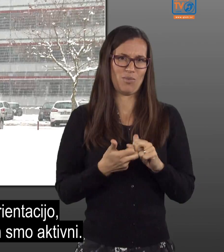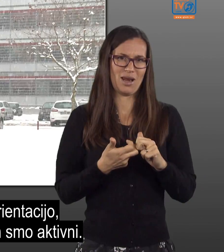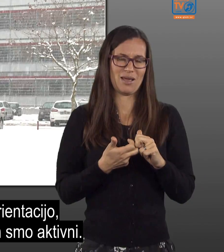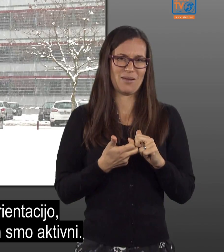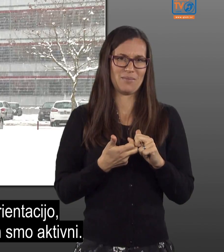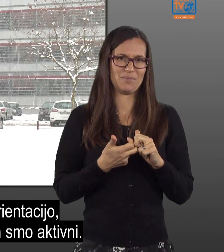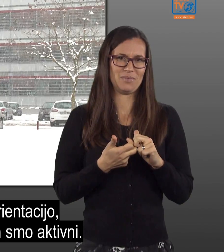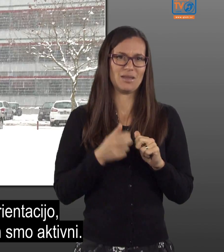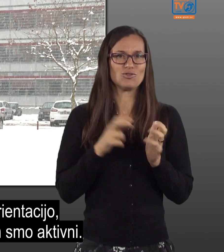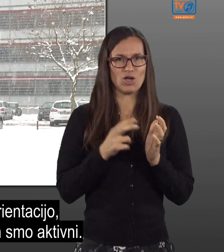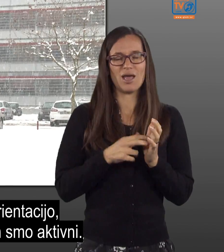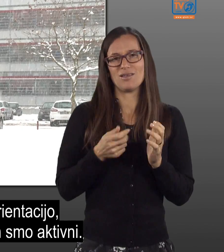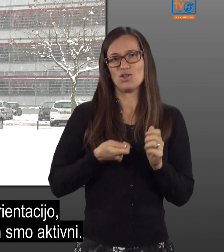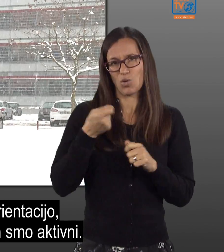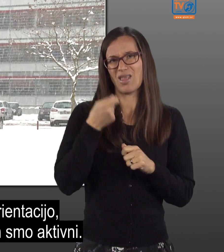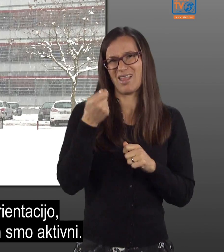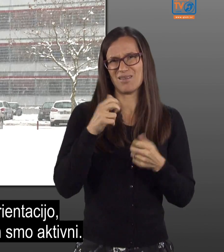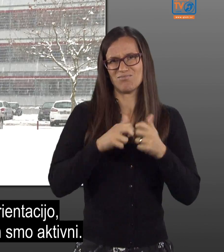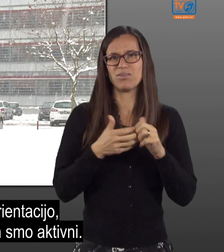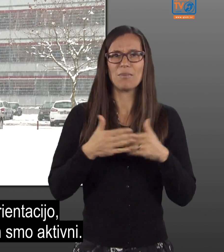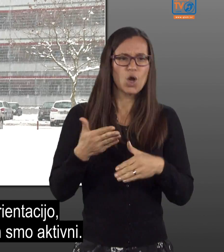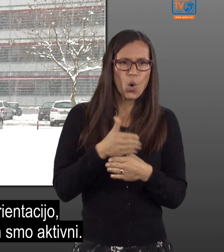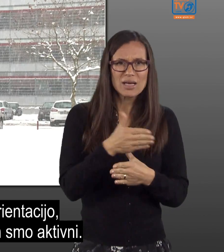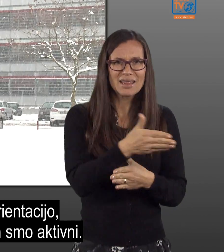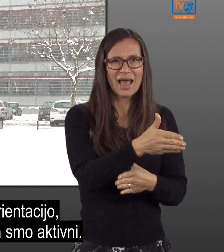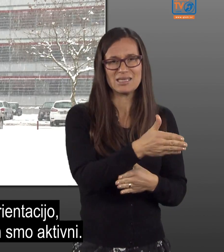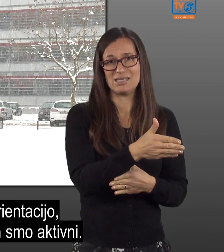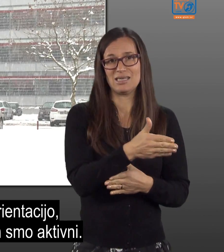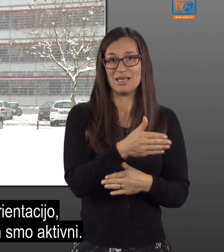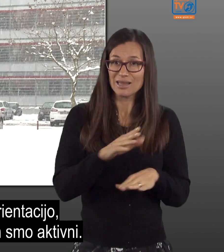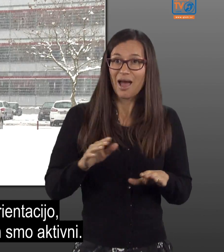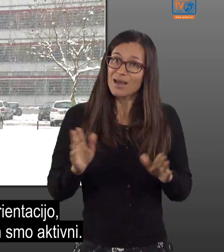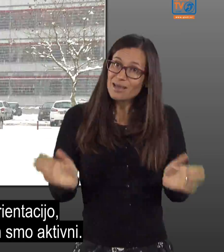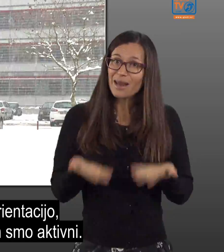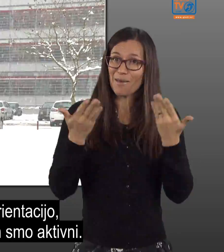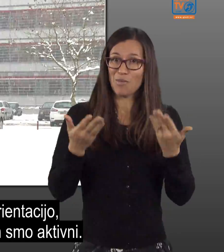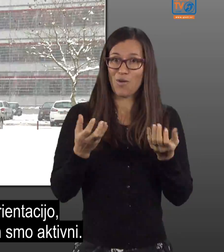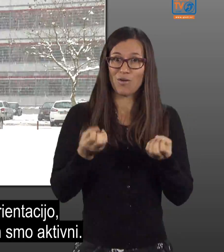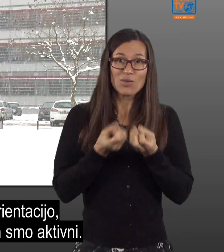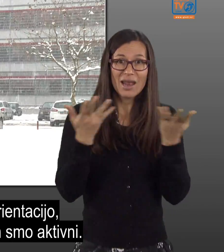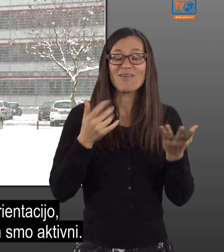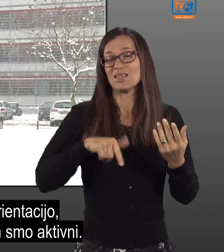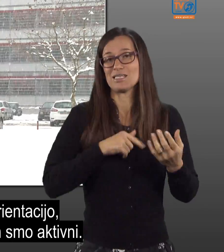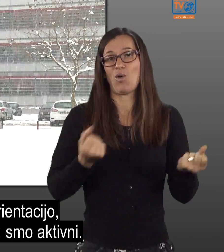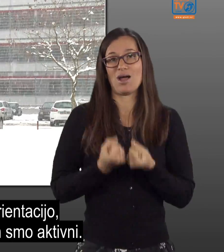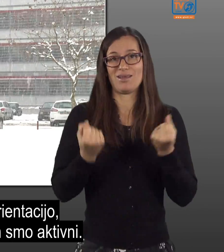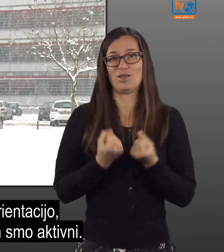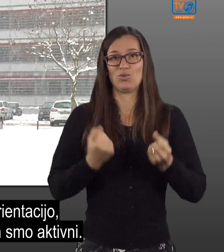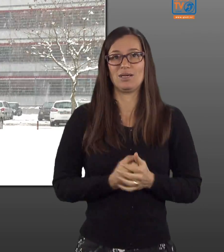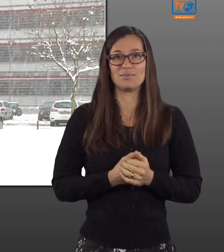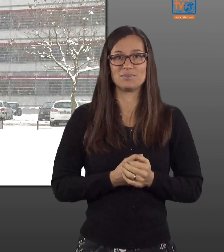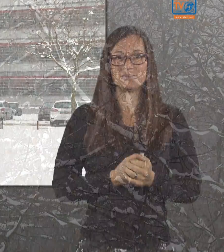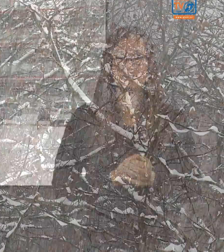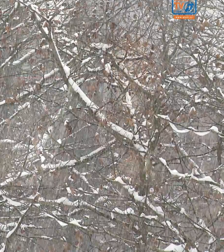problem s tem in dodaten pri orientaciji, da pač gremo in da smo aktivni.